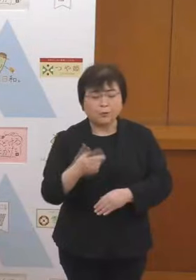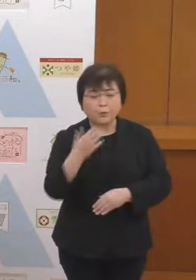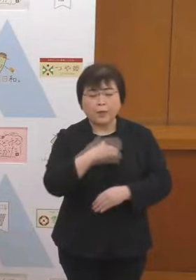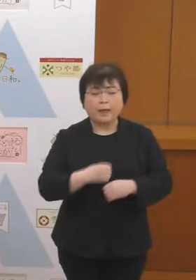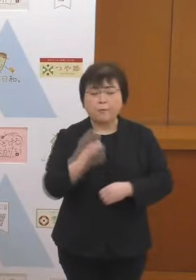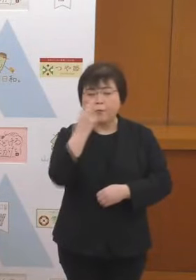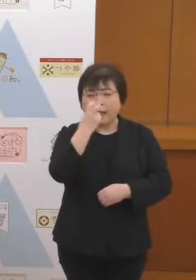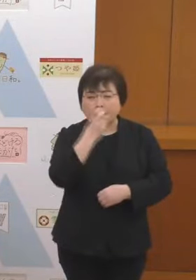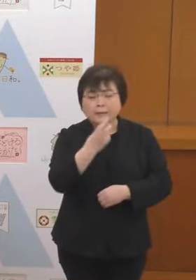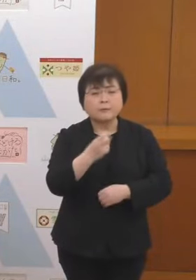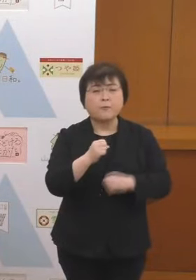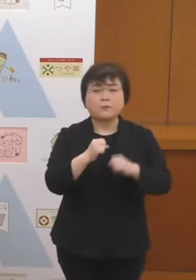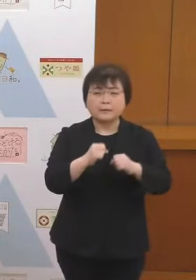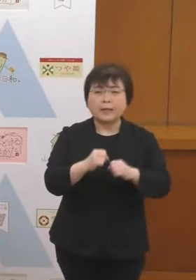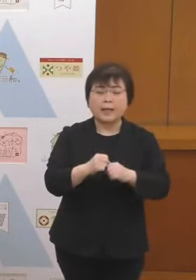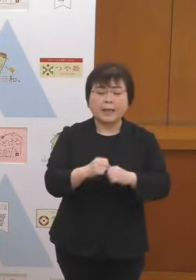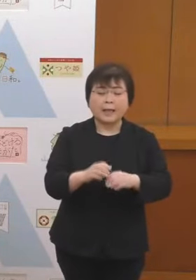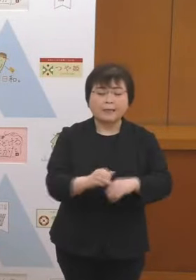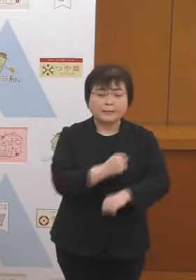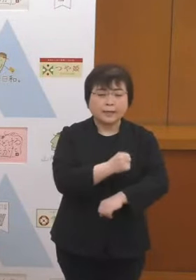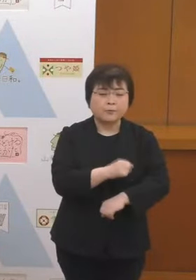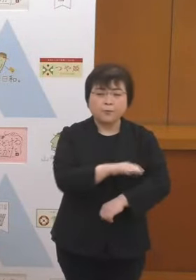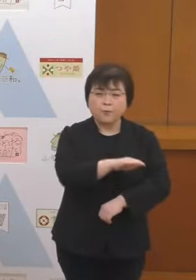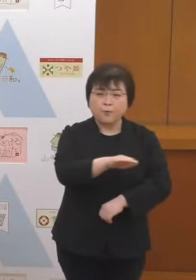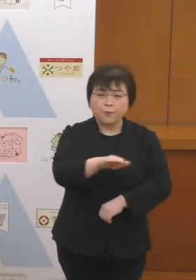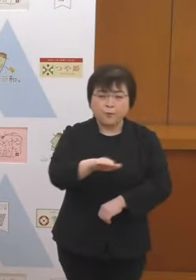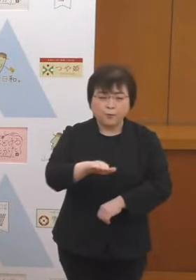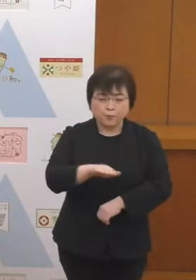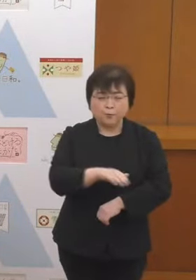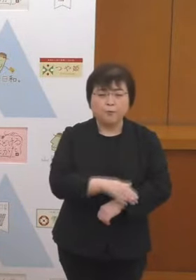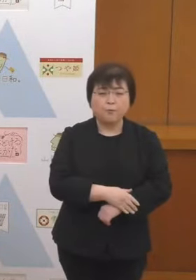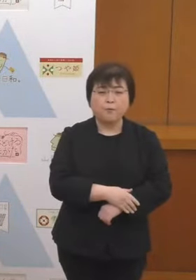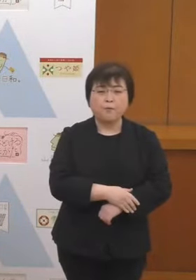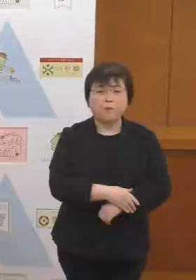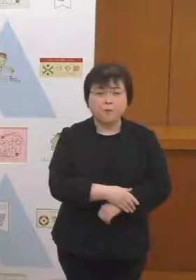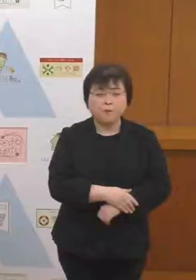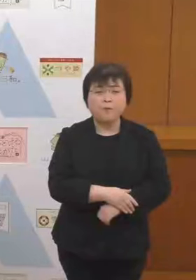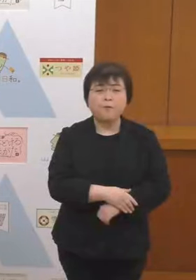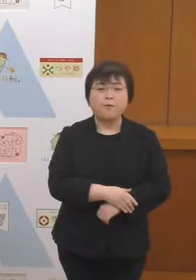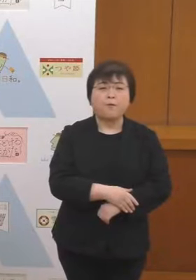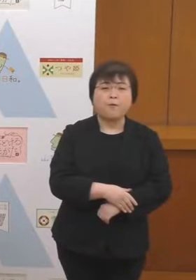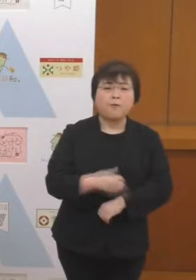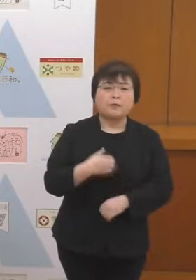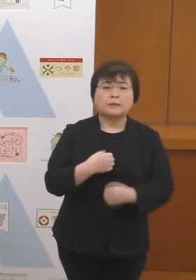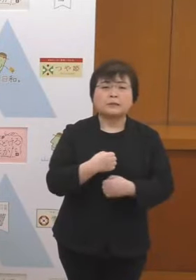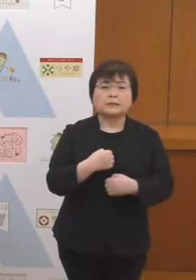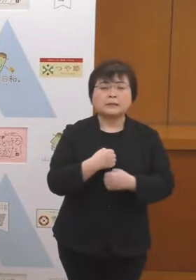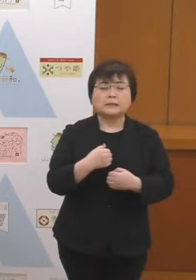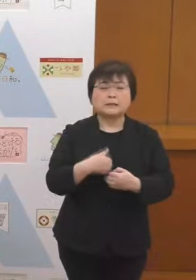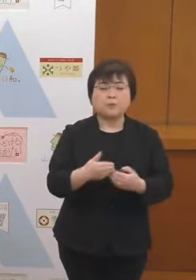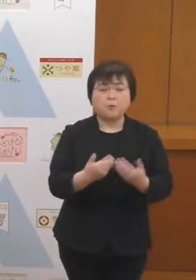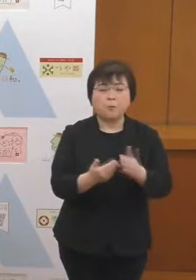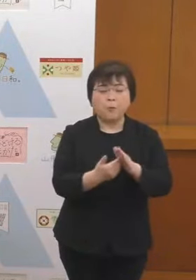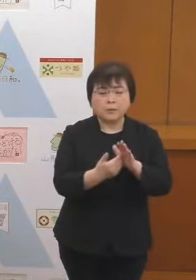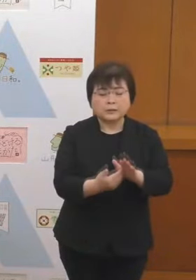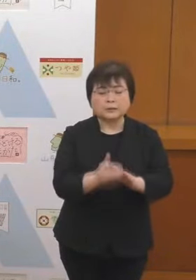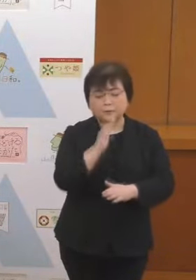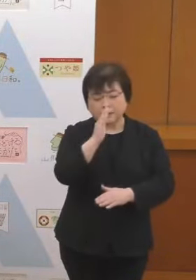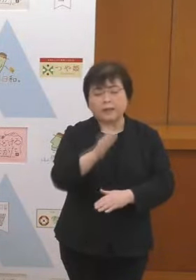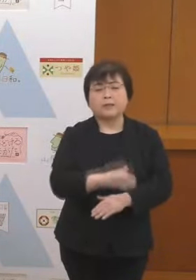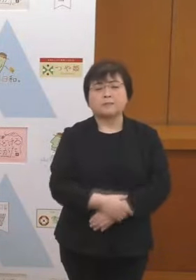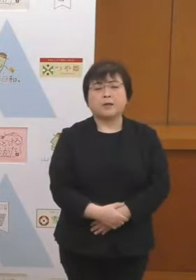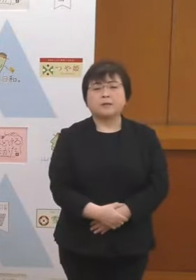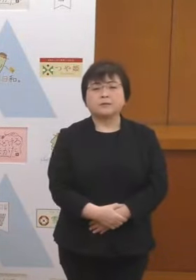管理を徹底して児童生徒の熱中症自己防止に万全を期していただきたいと思います